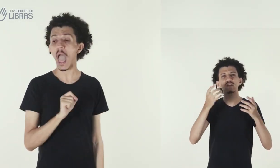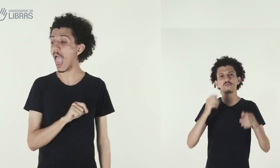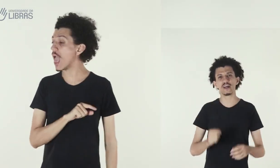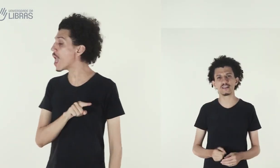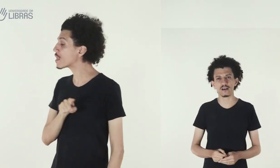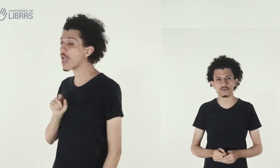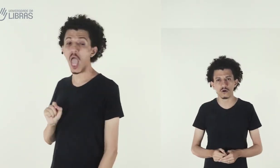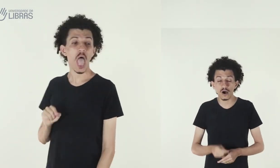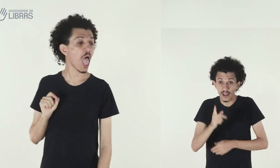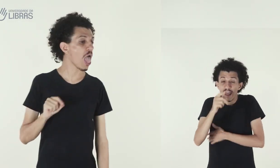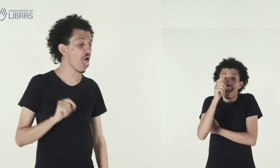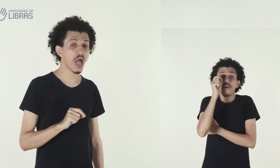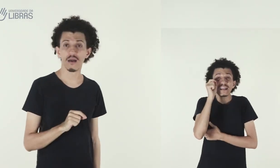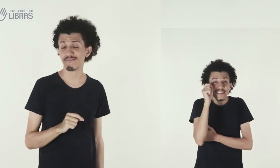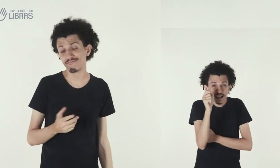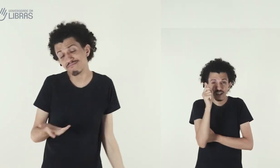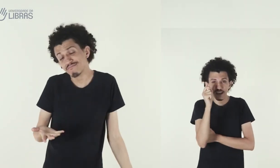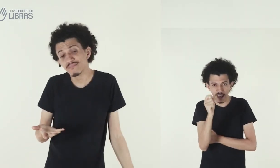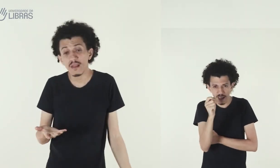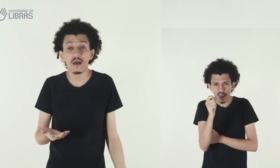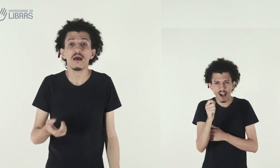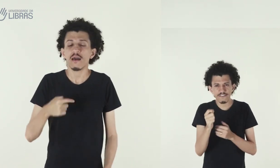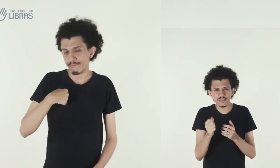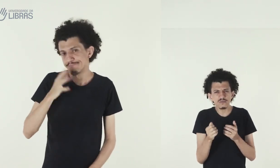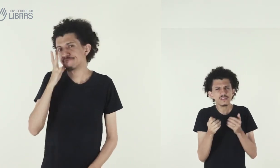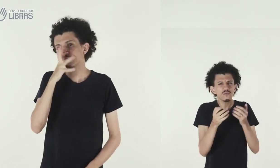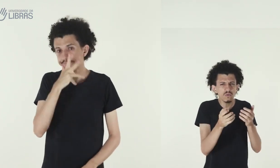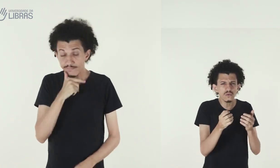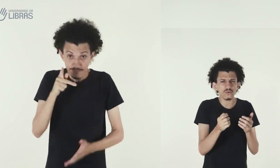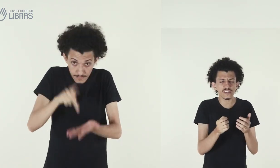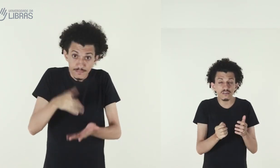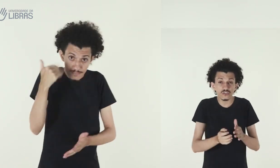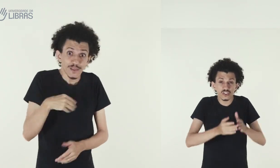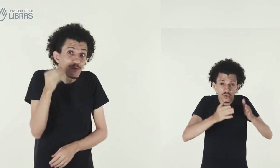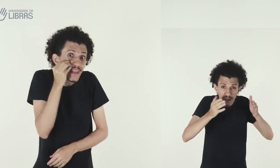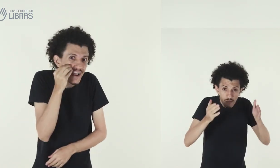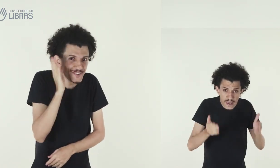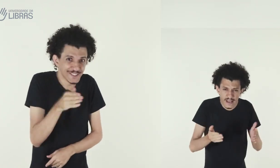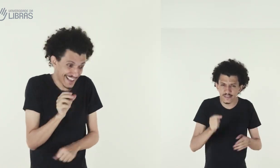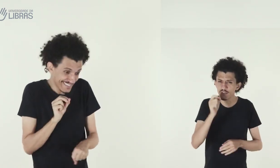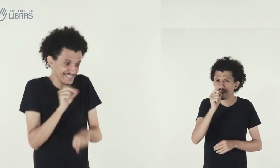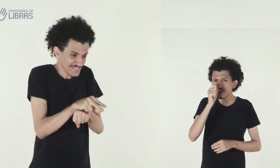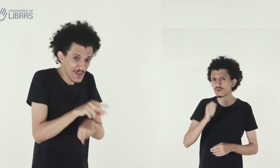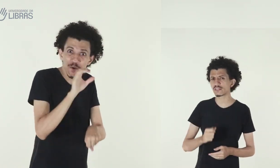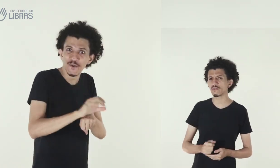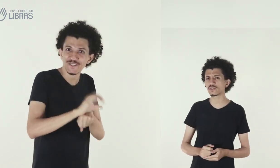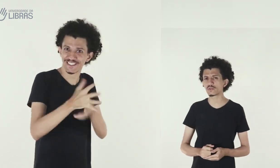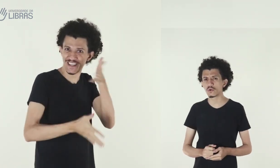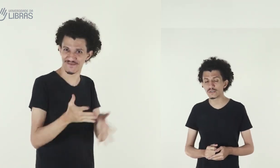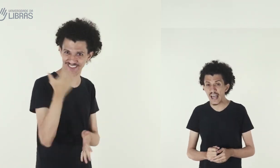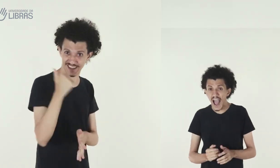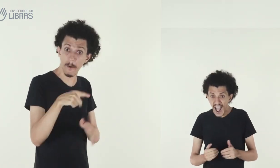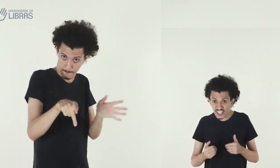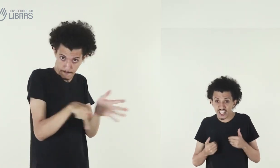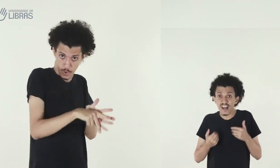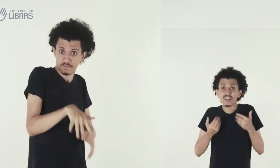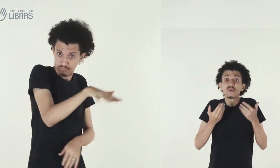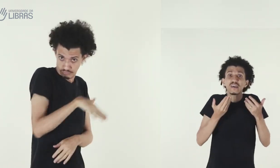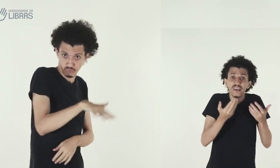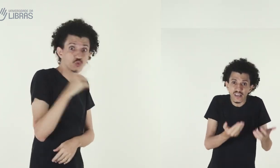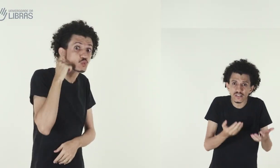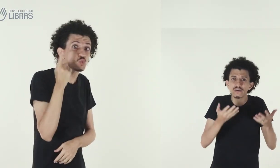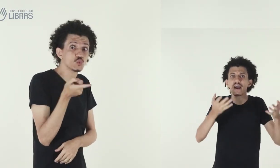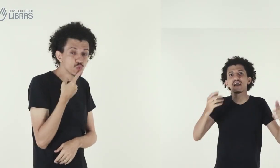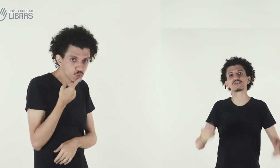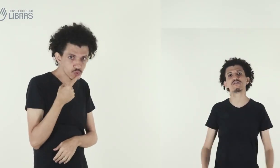isso eu demorei tanto. Olha, eu até cheguei a fazer um segundo cursinho de 18 meses numa instituição de surdos,